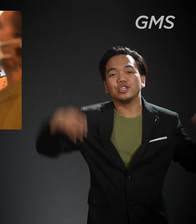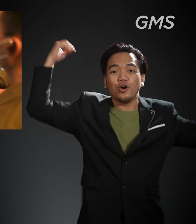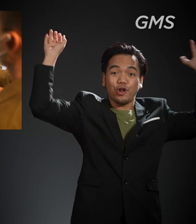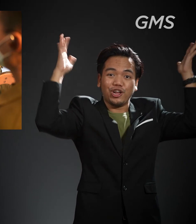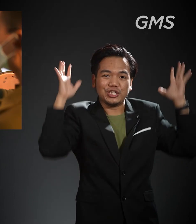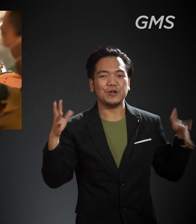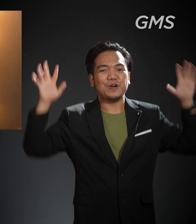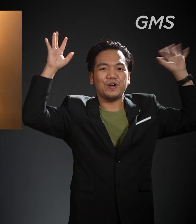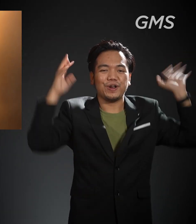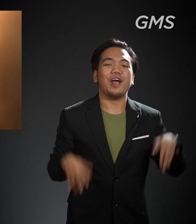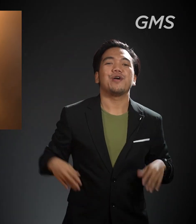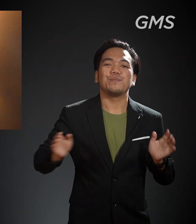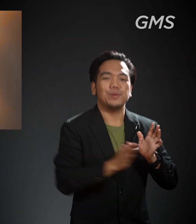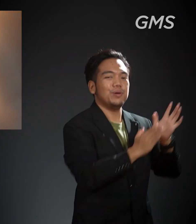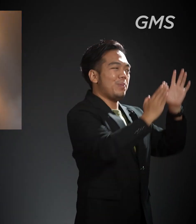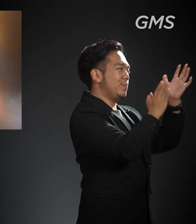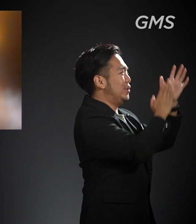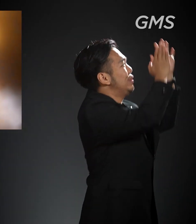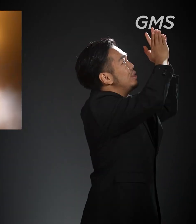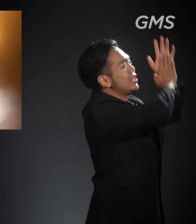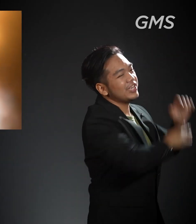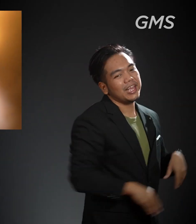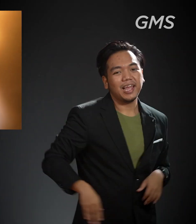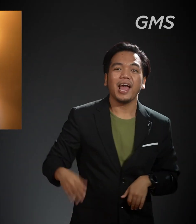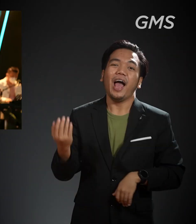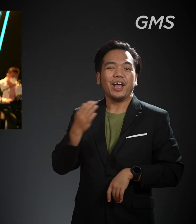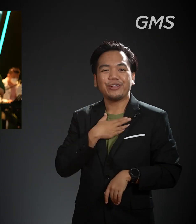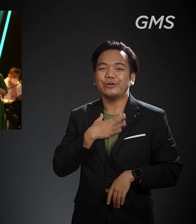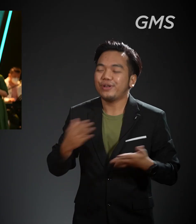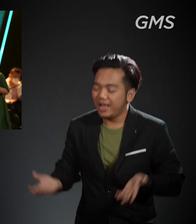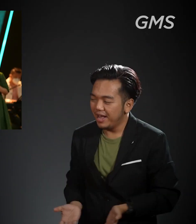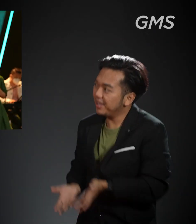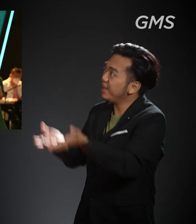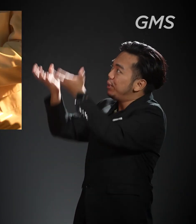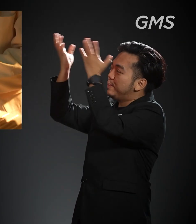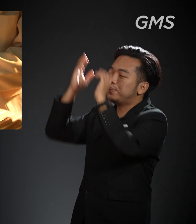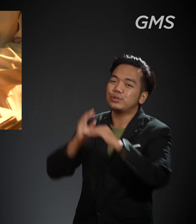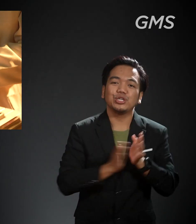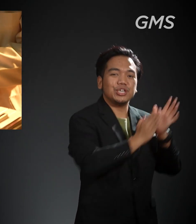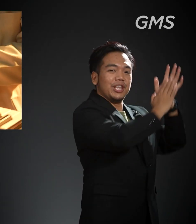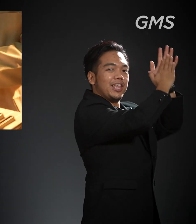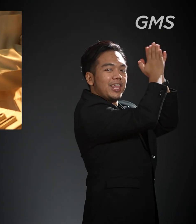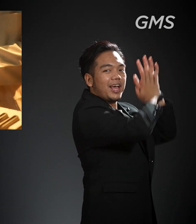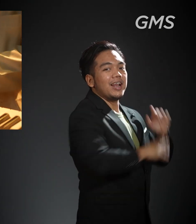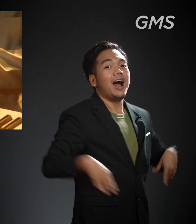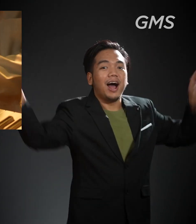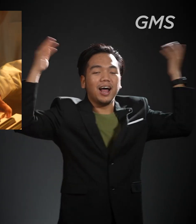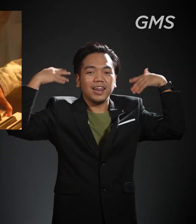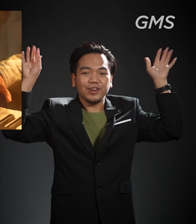dengan sorak-sorai memuji. Ku naikkan